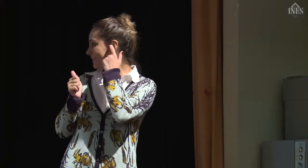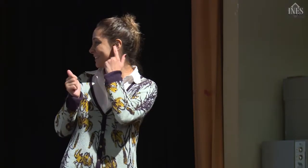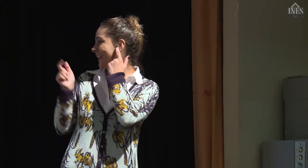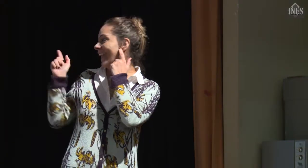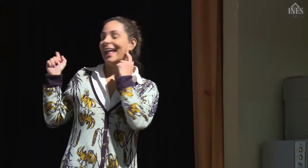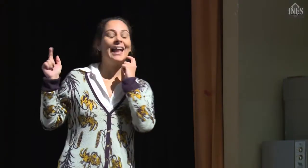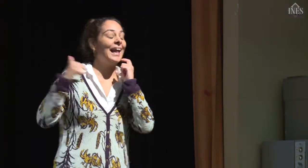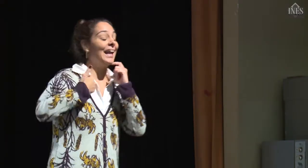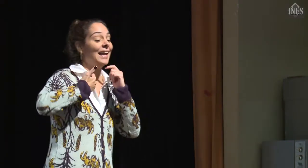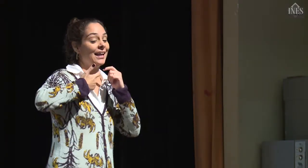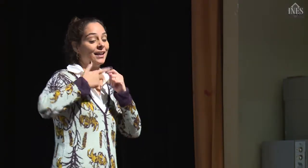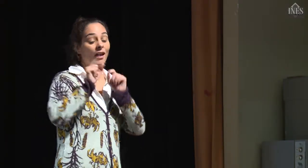ela.